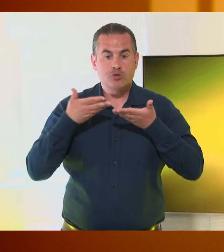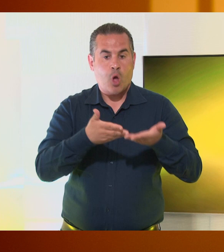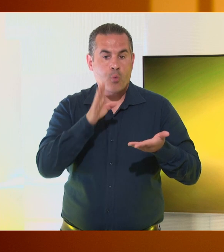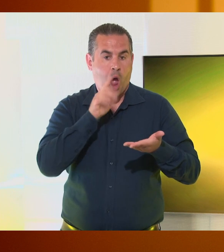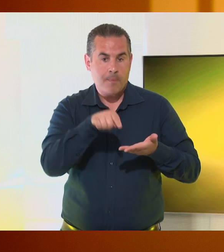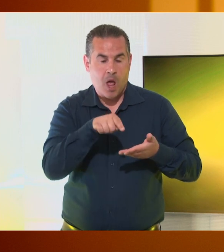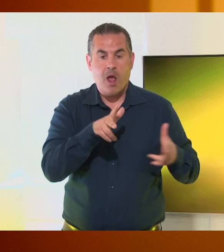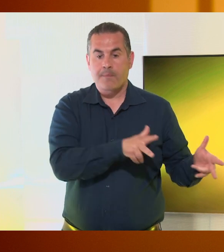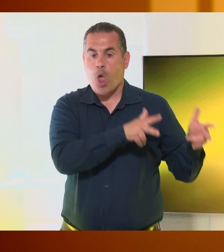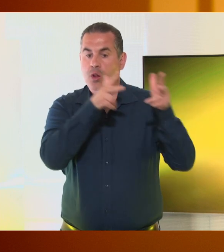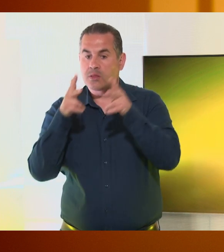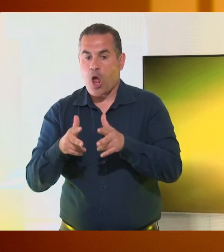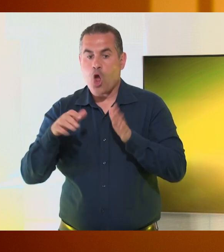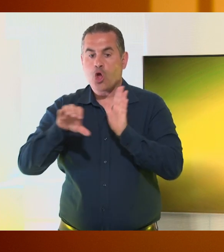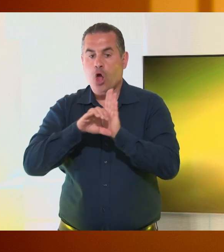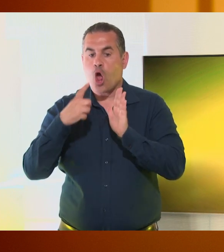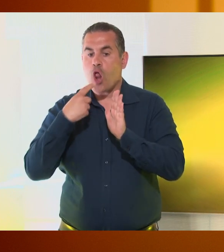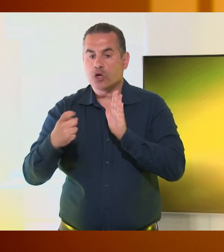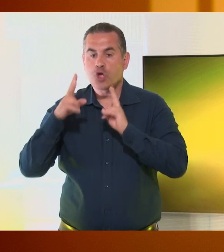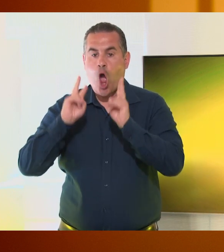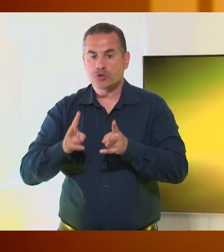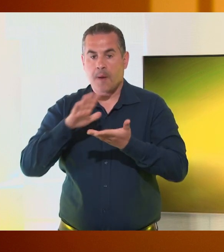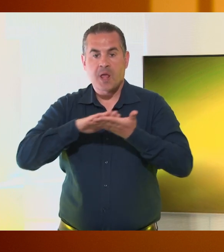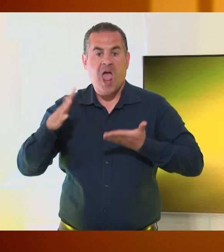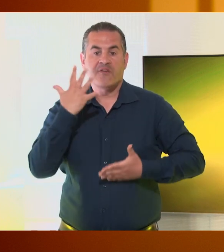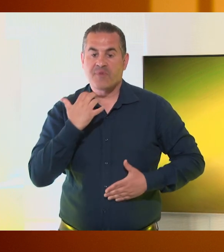I carabinieri hanno eseguito i rilievi di legge.